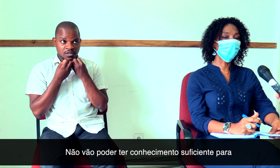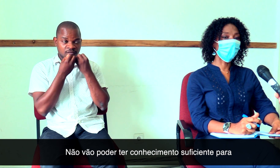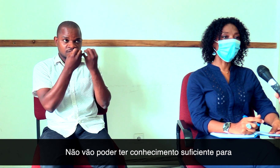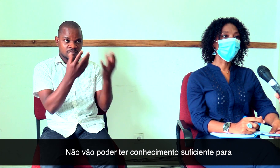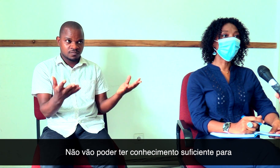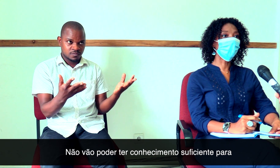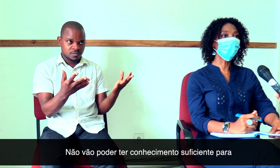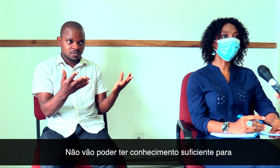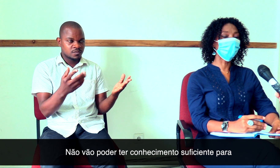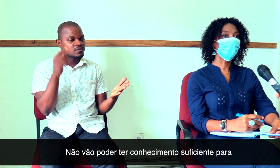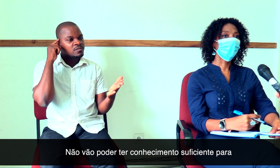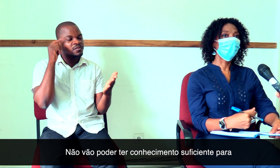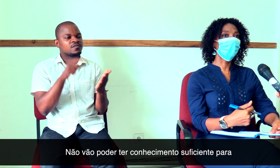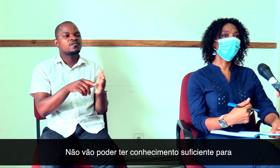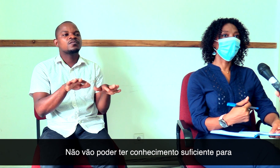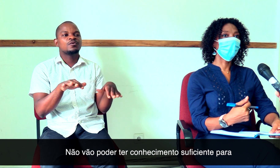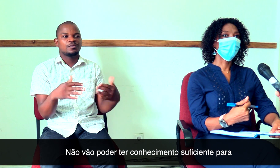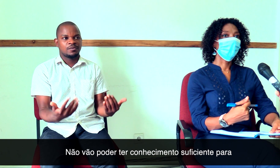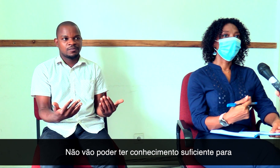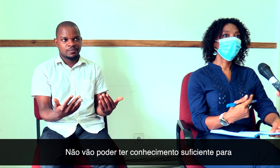poder, não é? Não vão poder